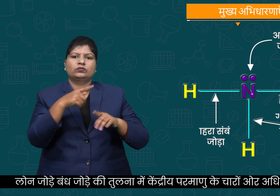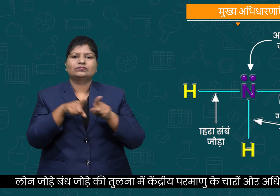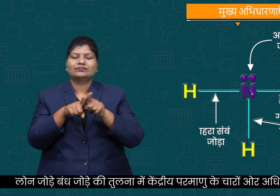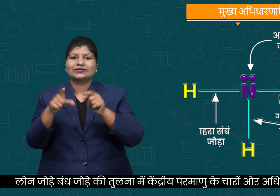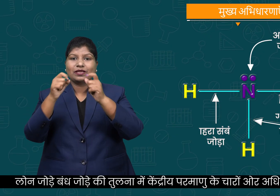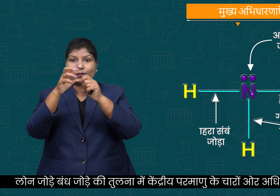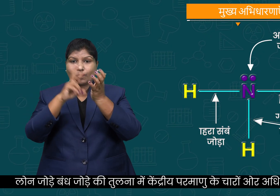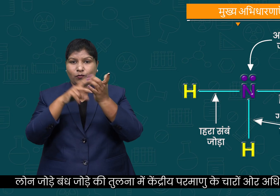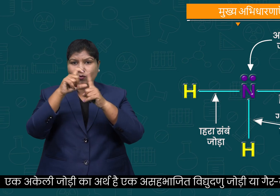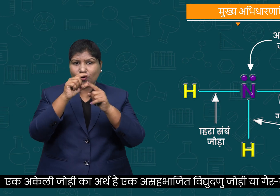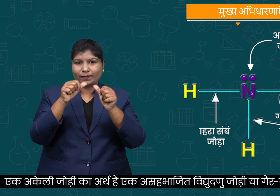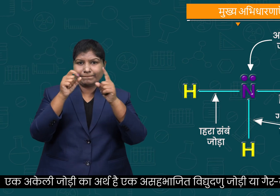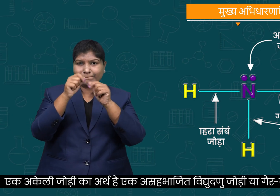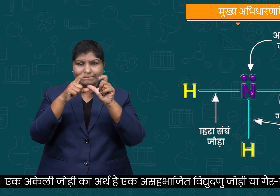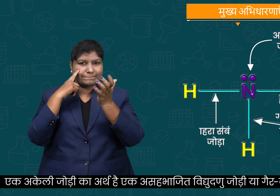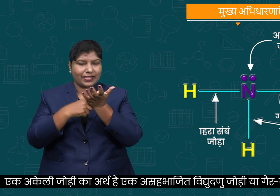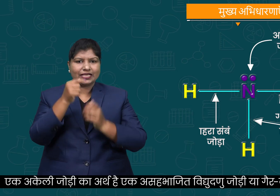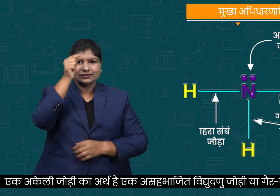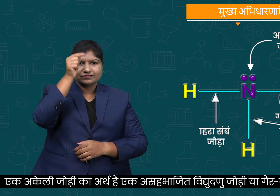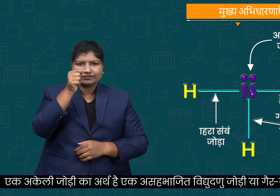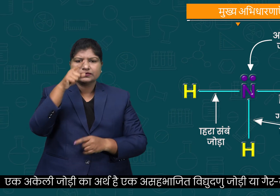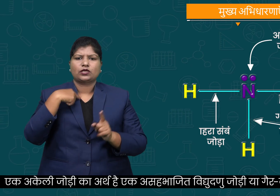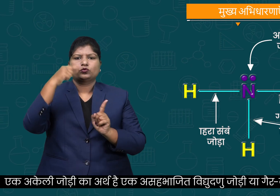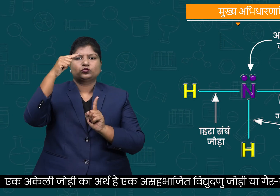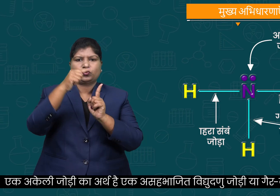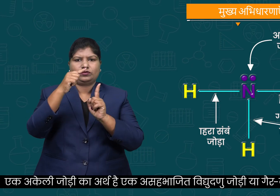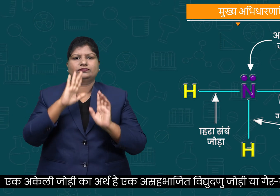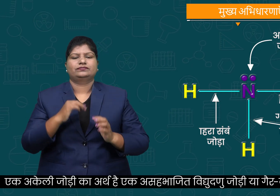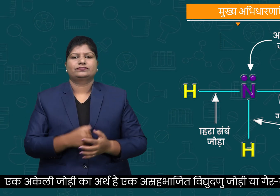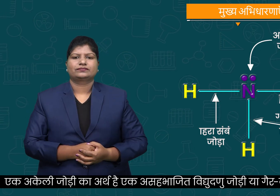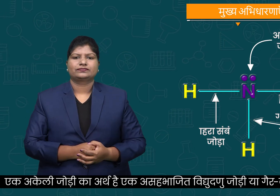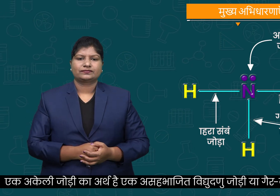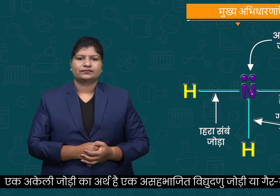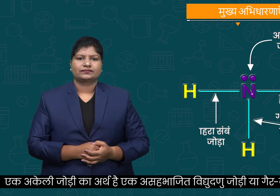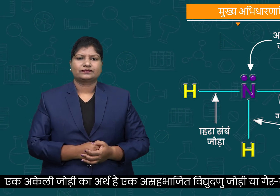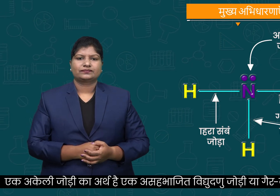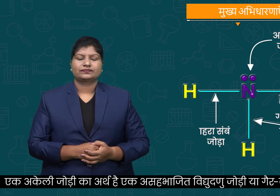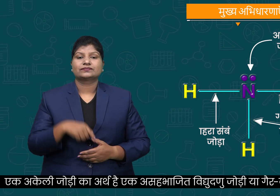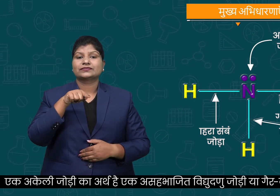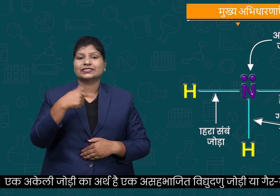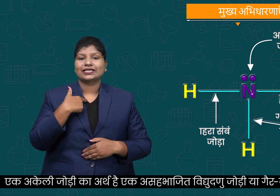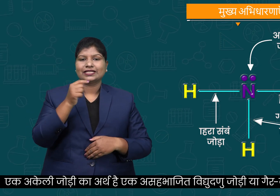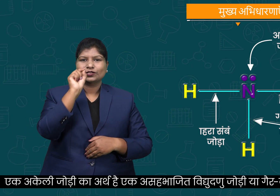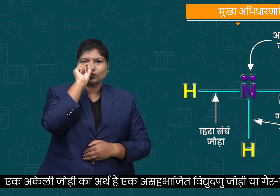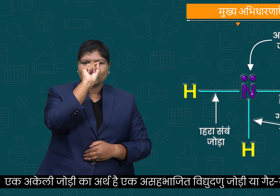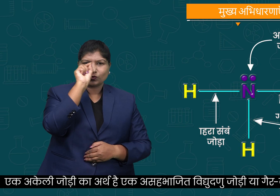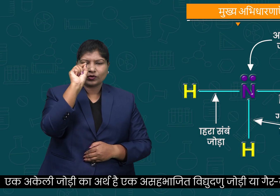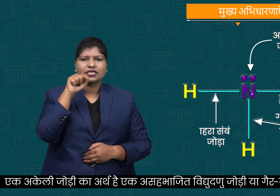घेरते हैं। एक अकेली जोड़ी का अर्थ है एक असहभाजित विदुधनु जोड़ी